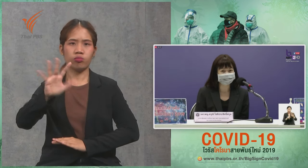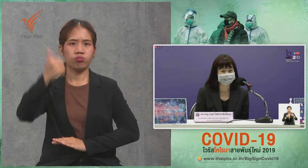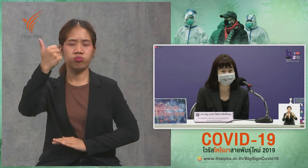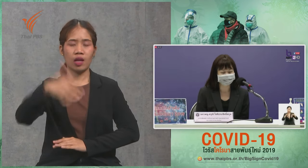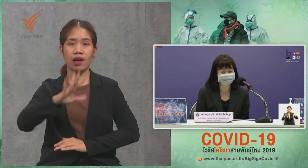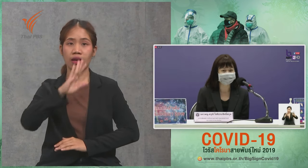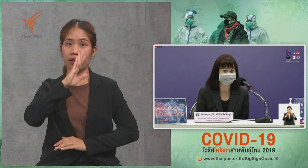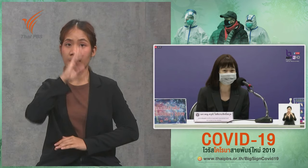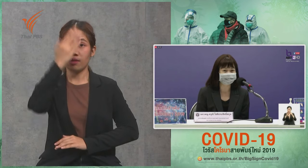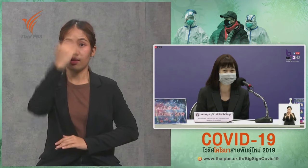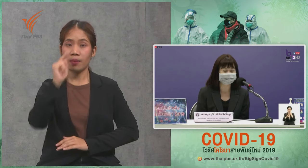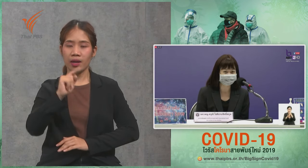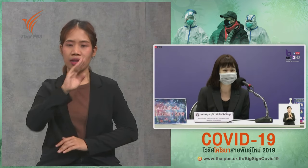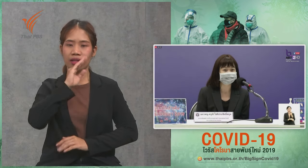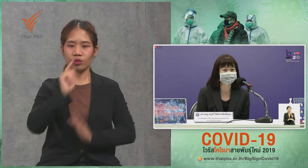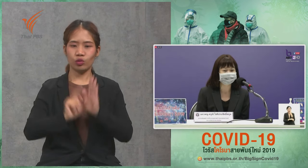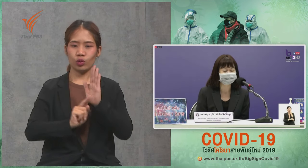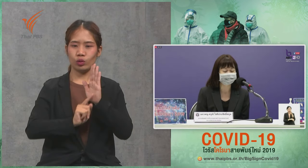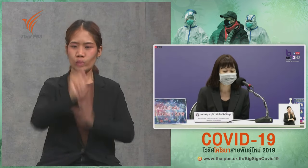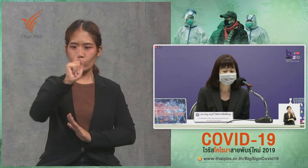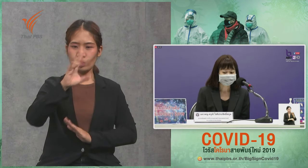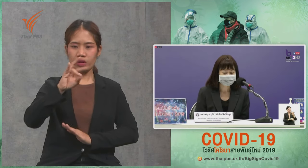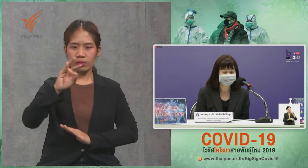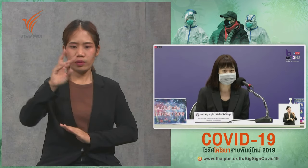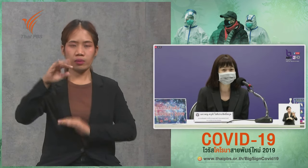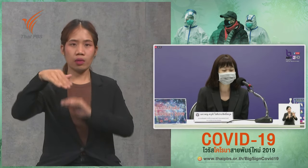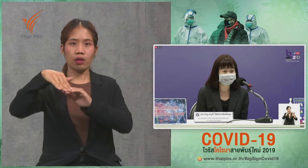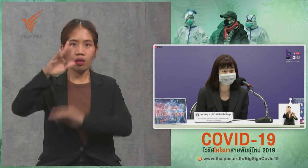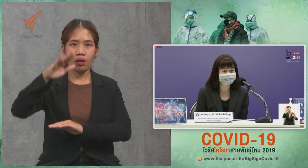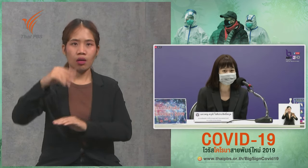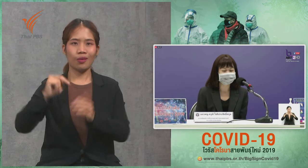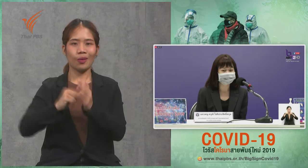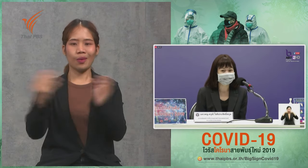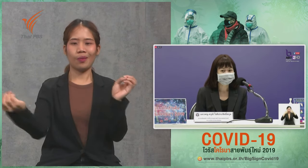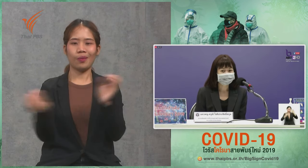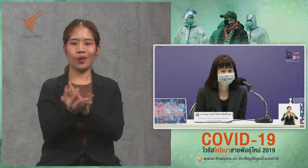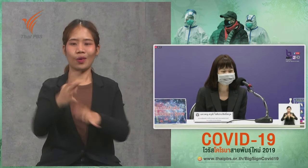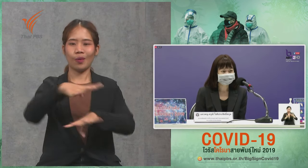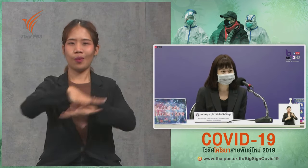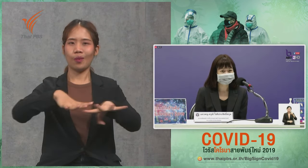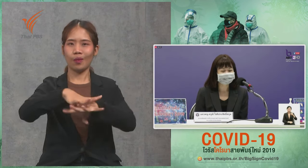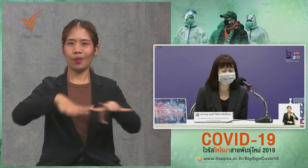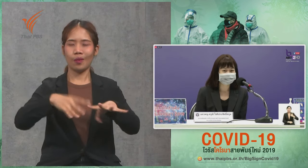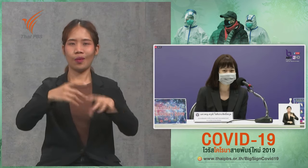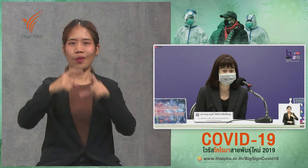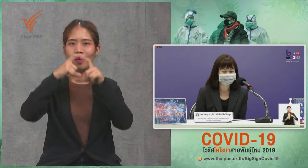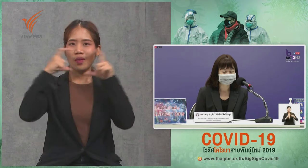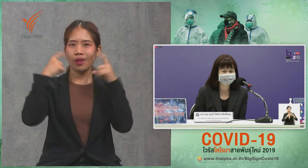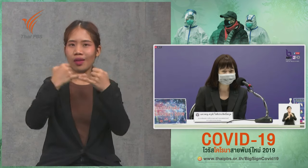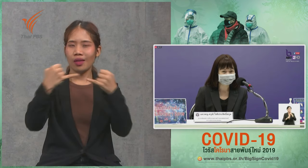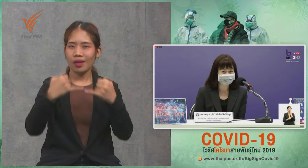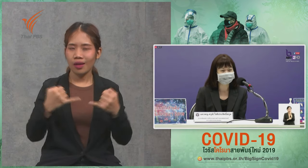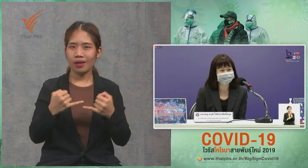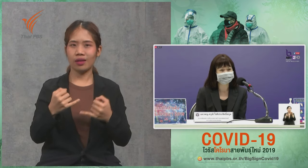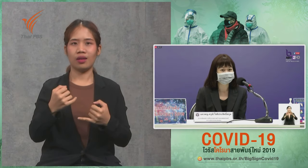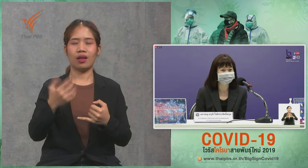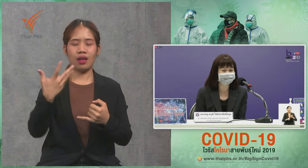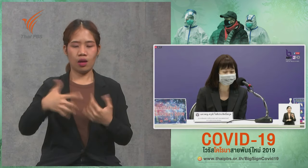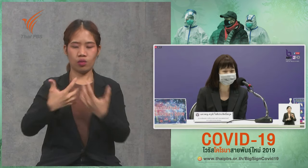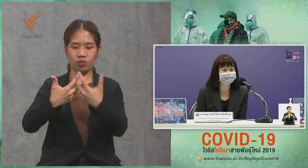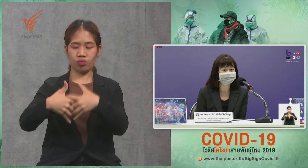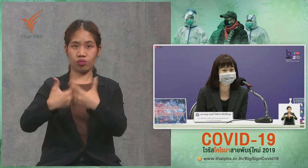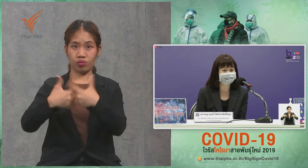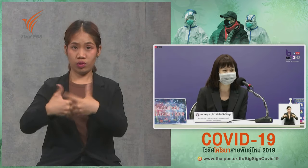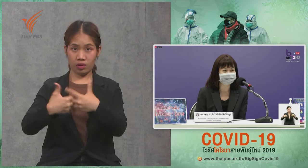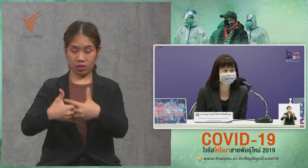ว่านี้เนี่ยมันอาจจะมีผลกับเส้นใยก็ได้อะค่ะส่วนในแง่ของ UV เนี่ย นื่องจากเครื่องเนี่ยลักษณะหลอดพลังงานเ